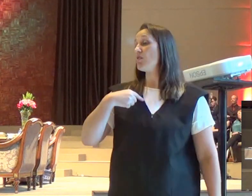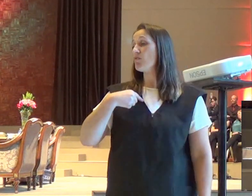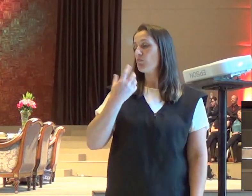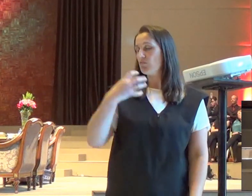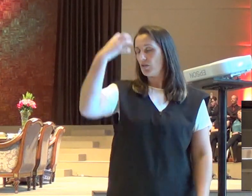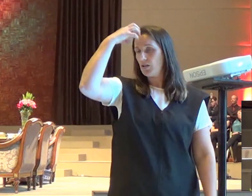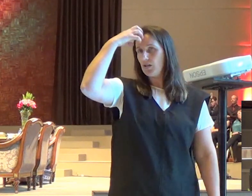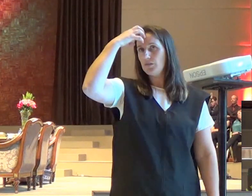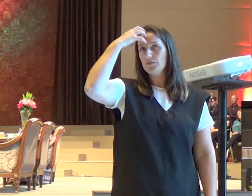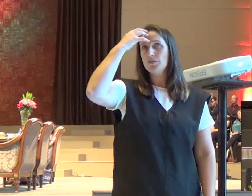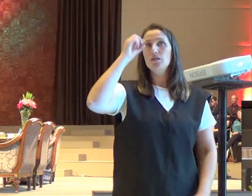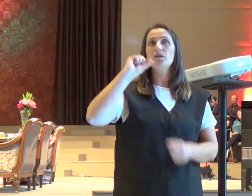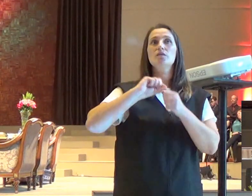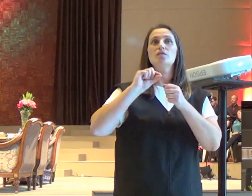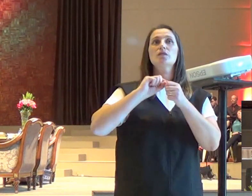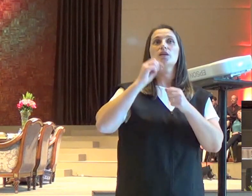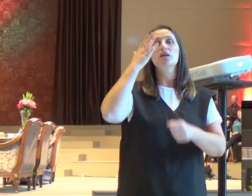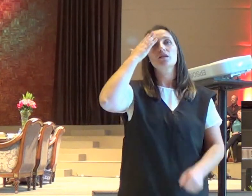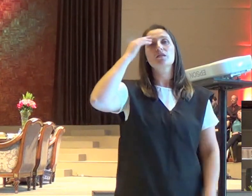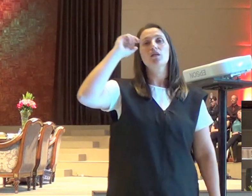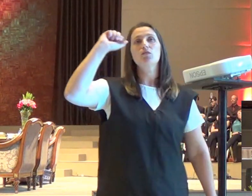Salomão mate Adonias